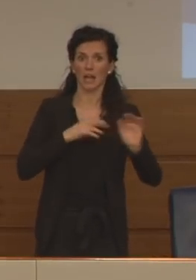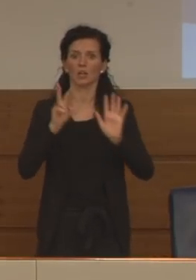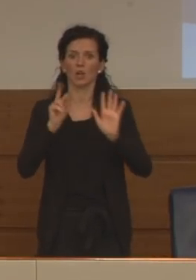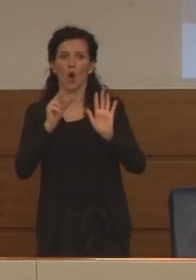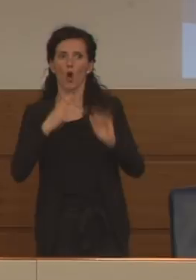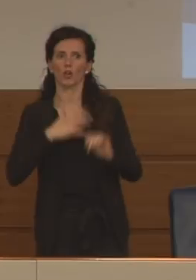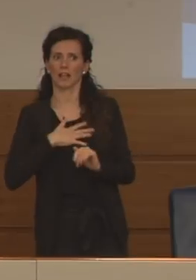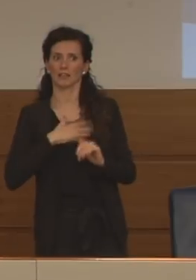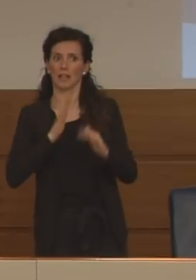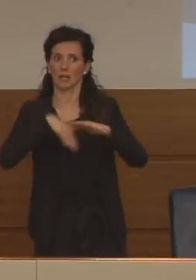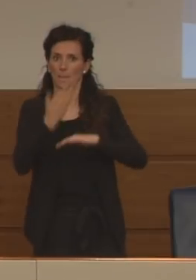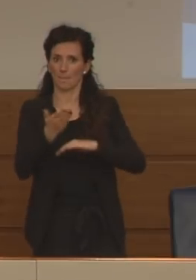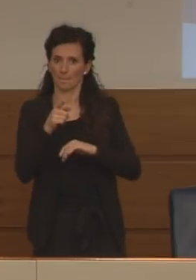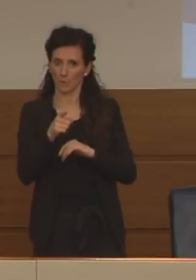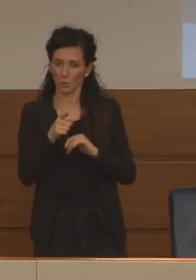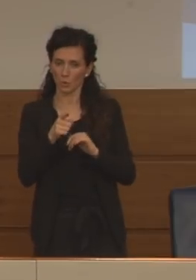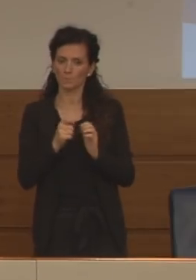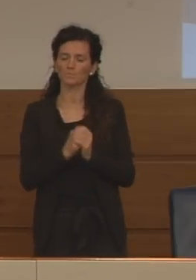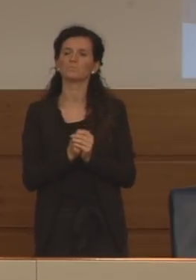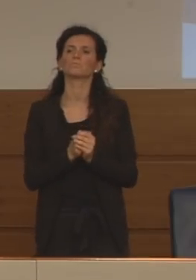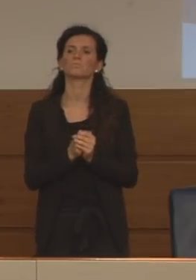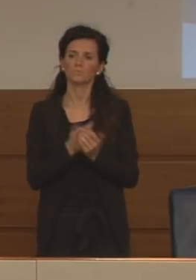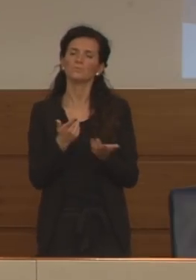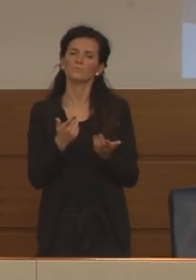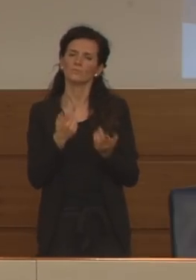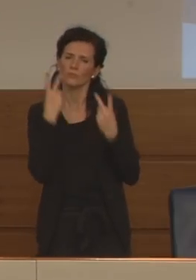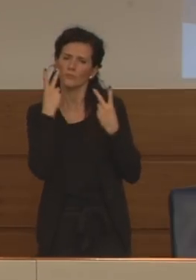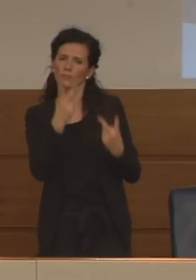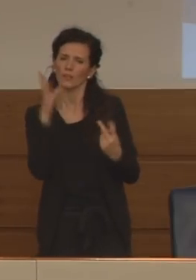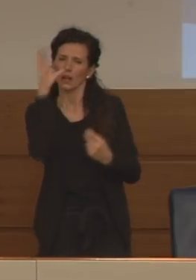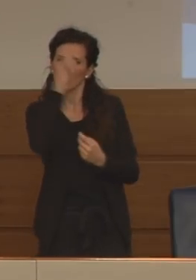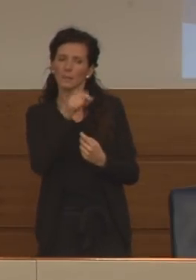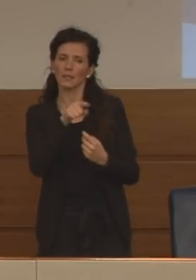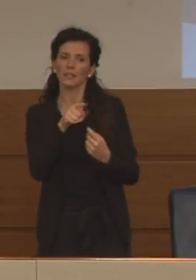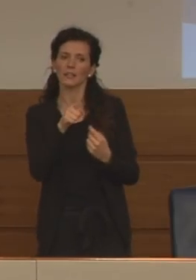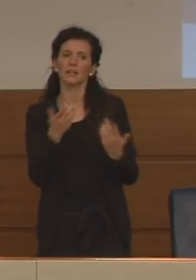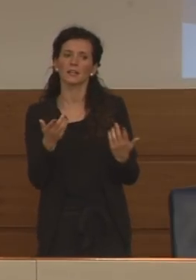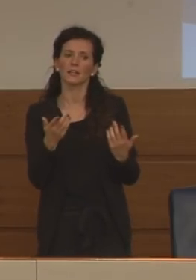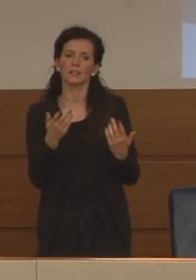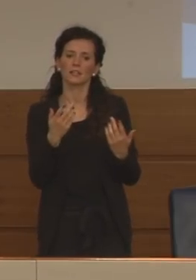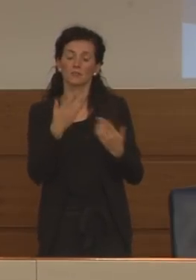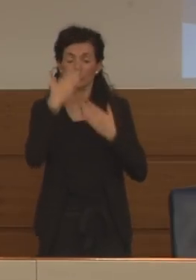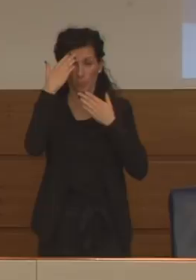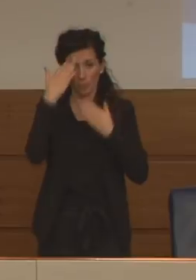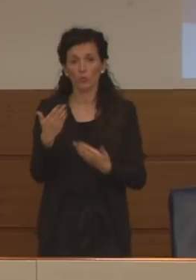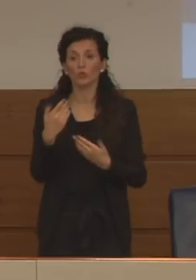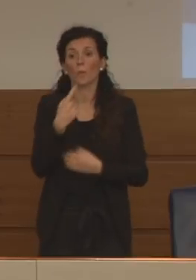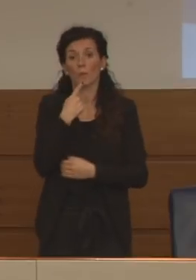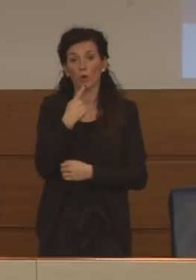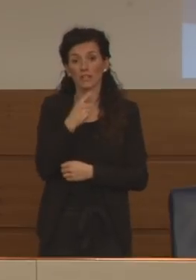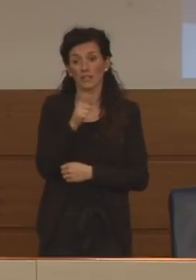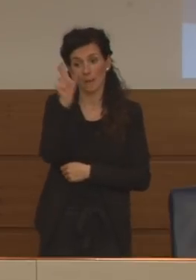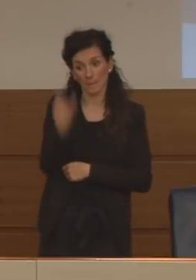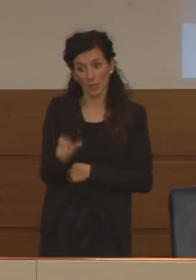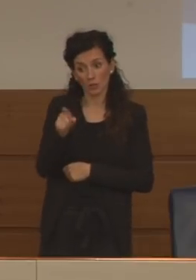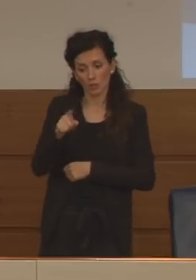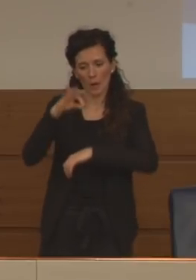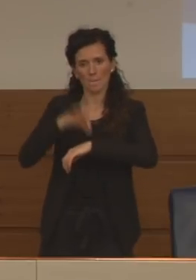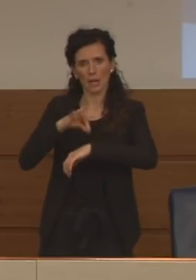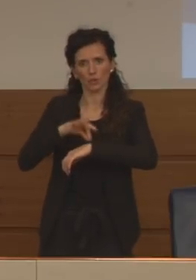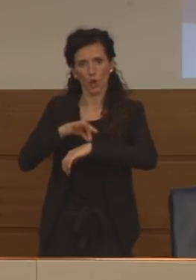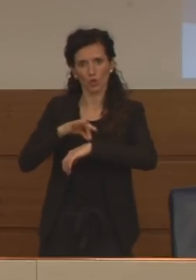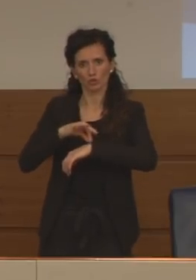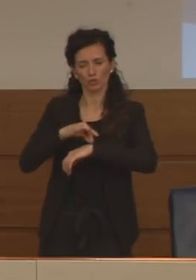ci dice di una ancora realtà dove purtroppo le persone che sono affette da più patologie sono